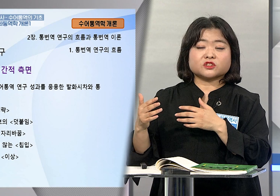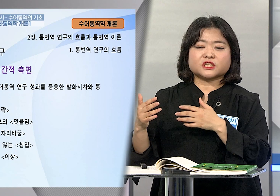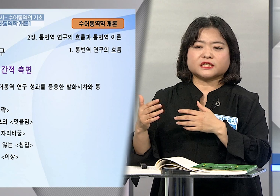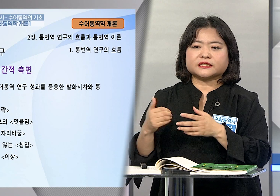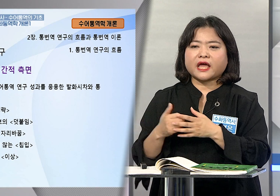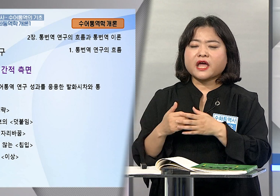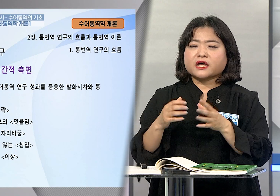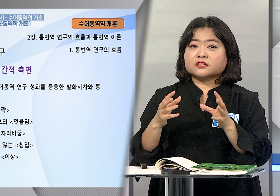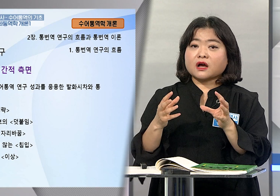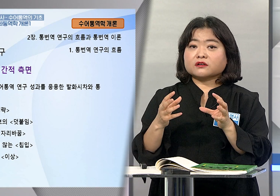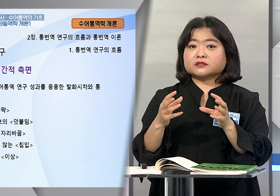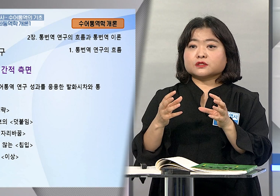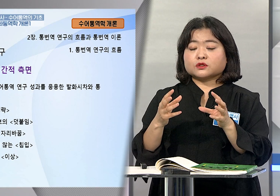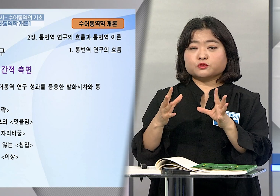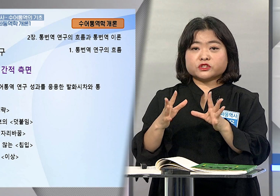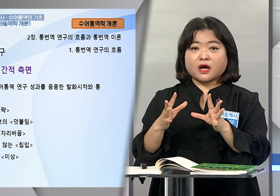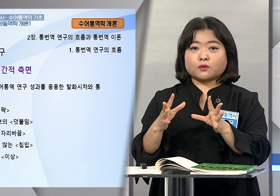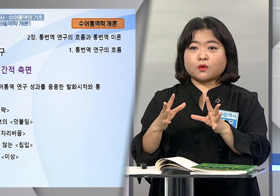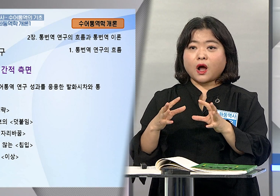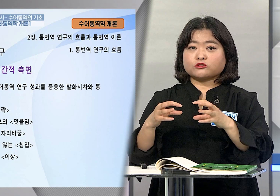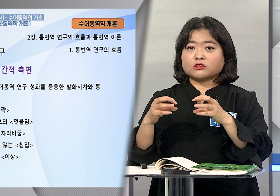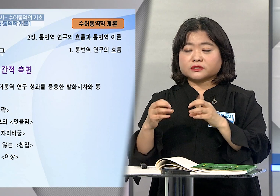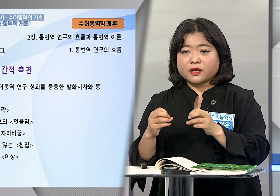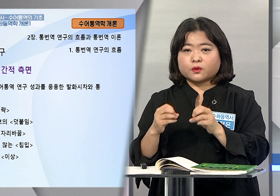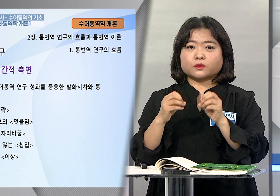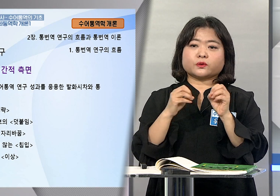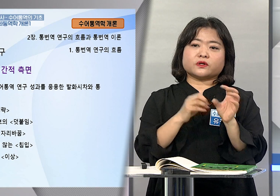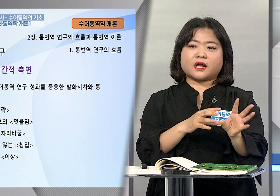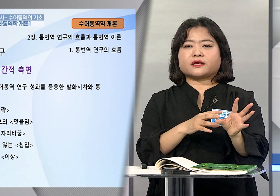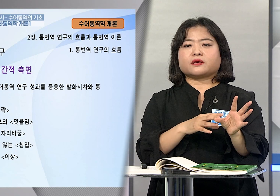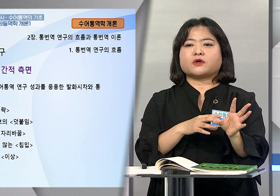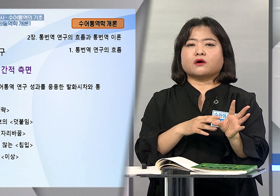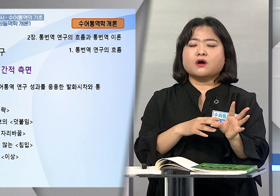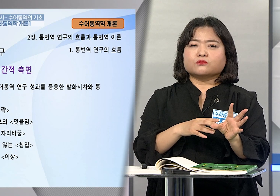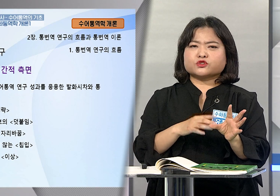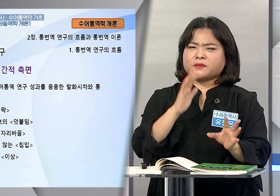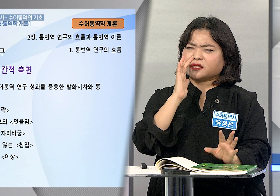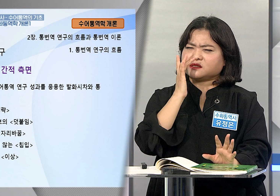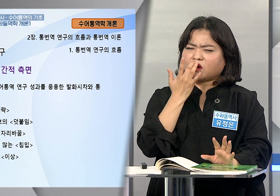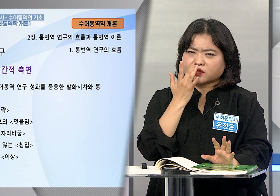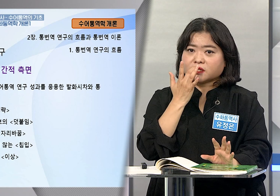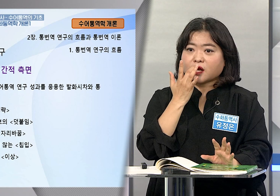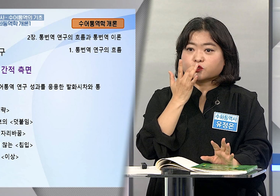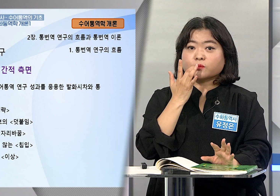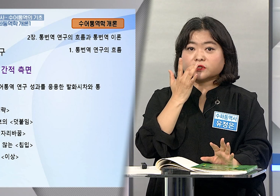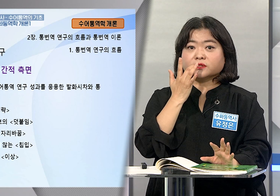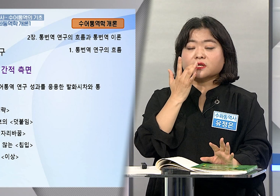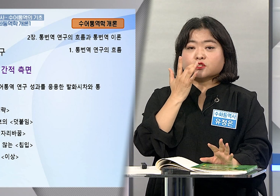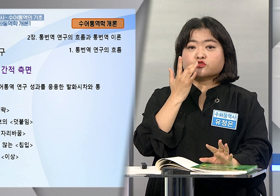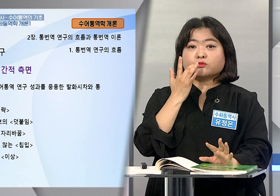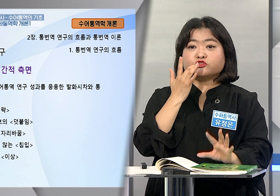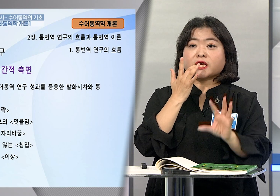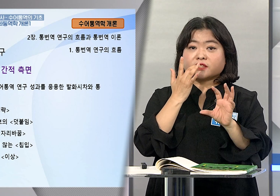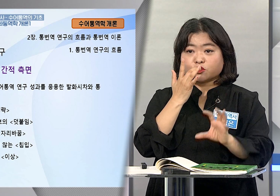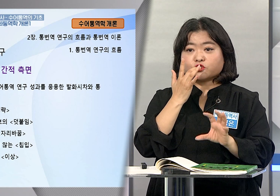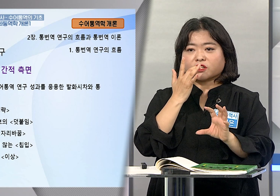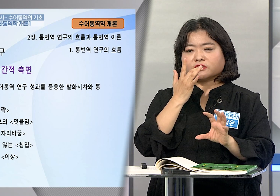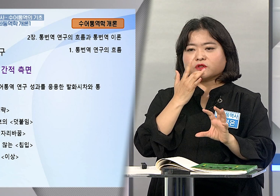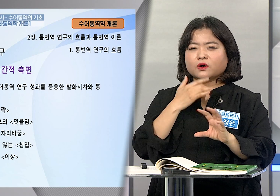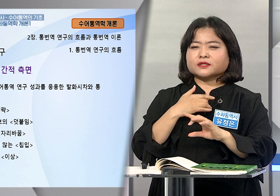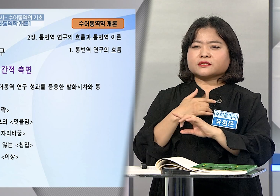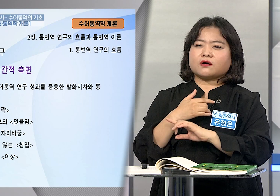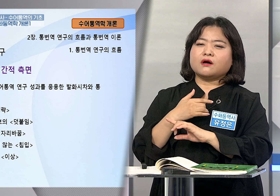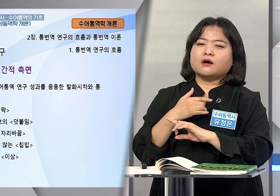이런 특성들이 있는데 그런 것들을 무시하고 한국어 그대로 통역을 하게 되면 무슨 말인지 전혀 이해할 수 없는 수어 문장이 될